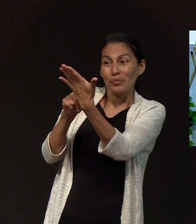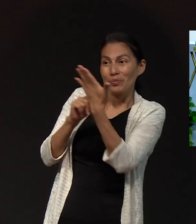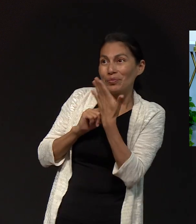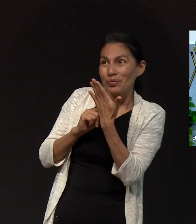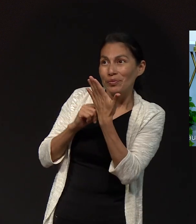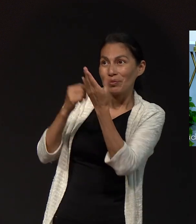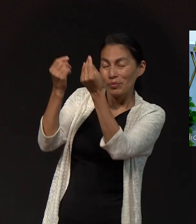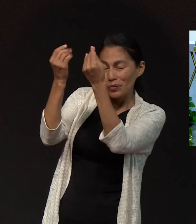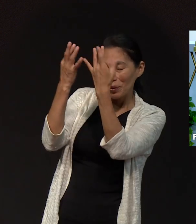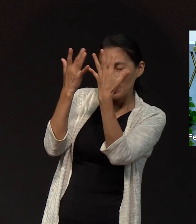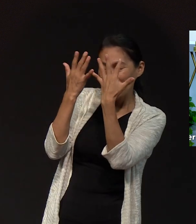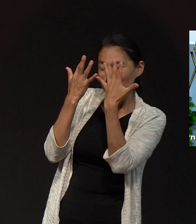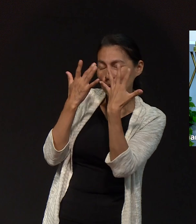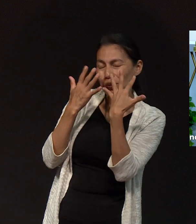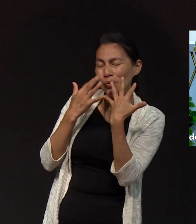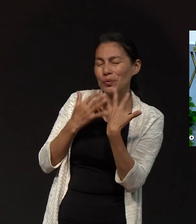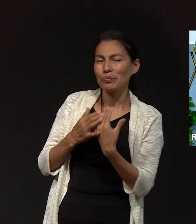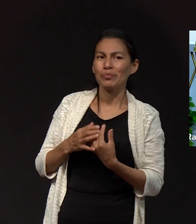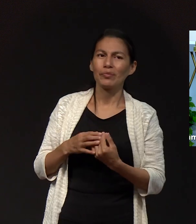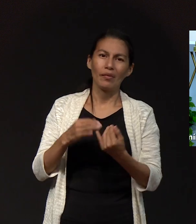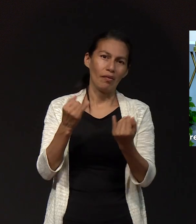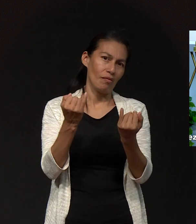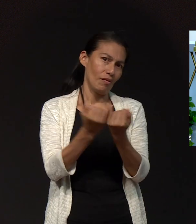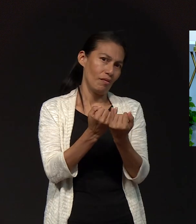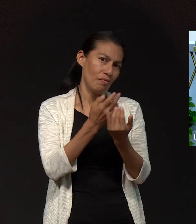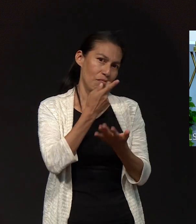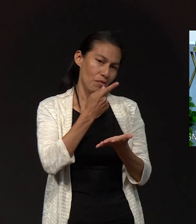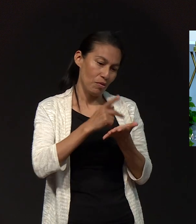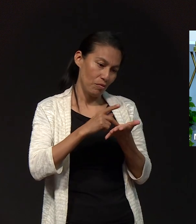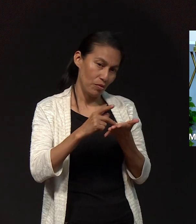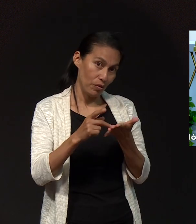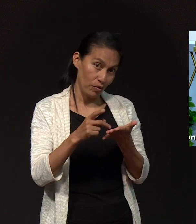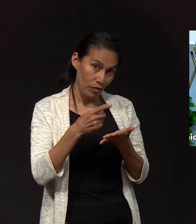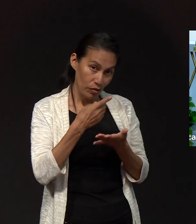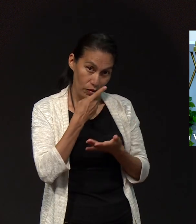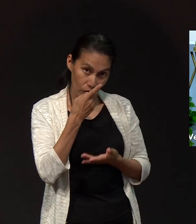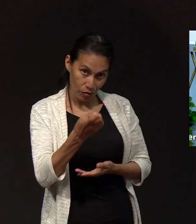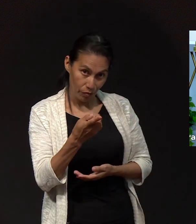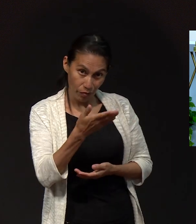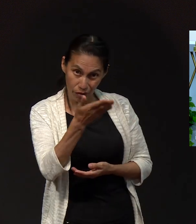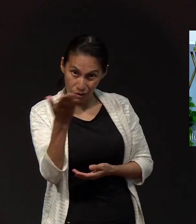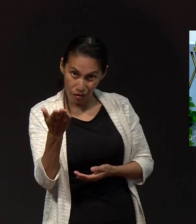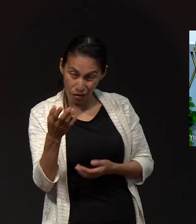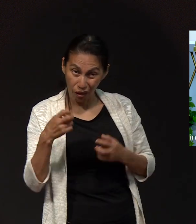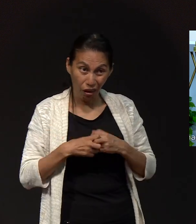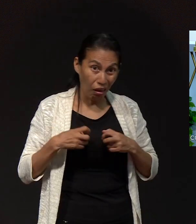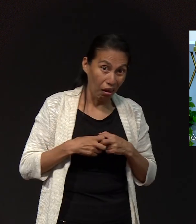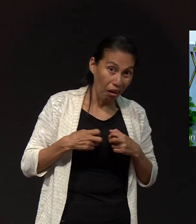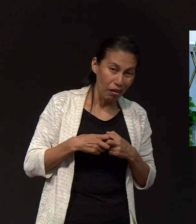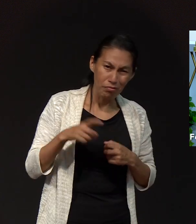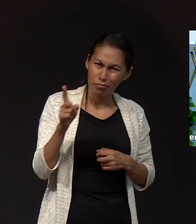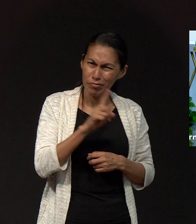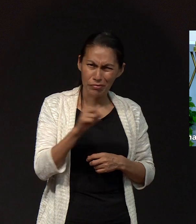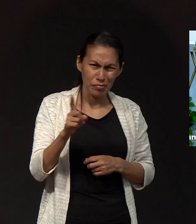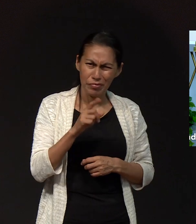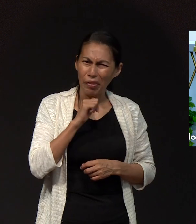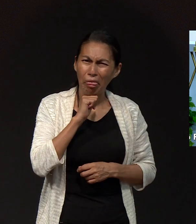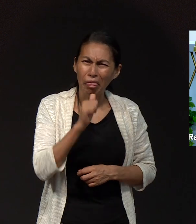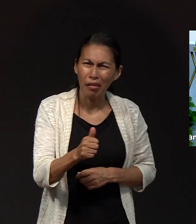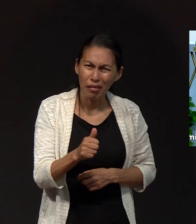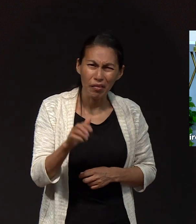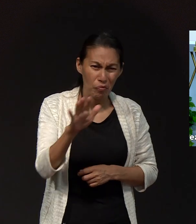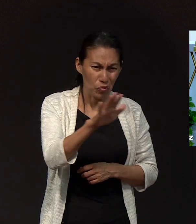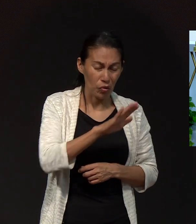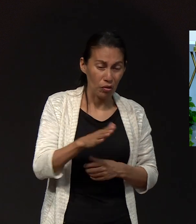Y como dijo El apóstol San Pablo Por nada Estéis angustiados